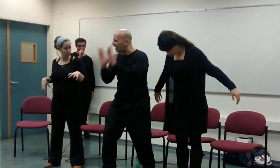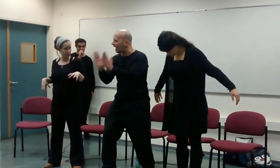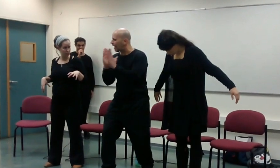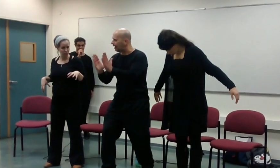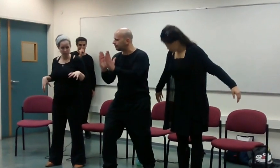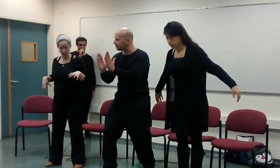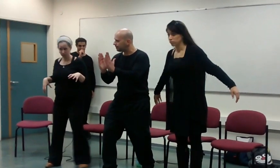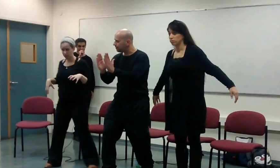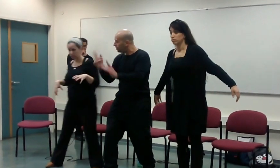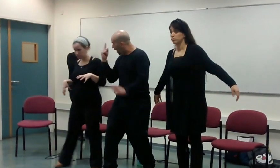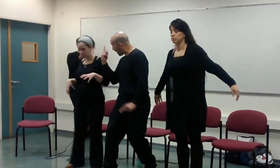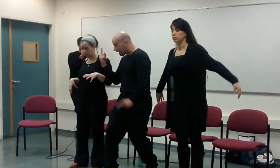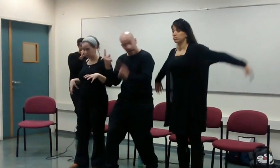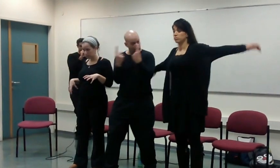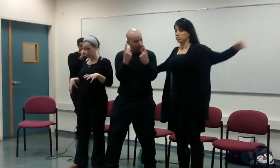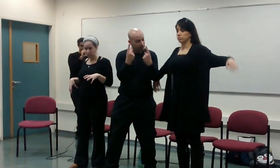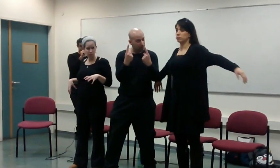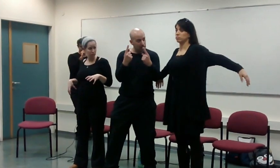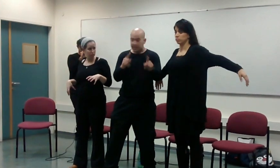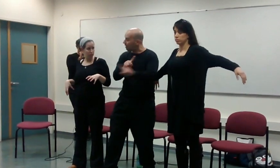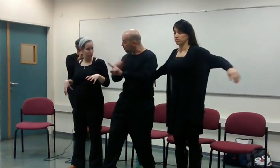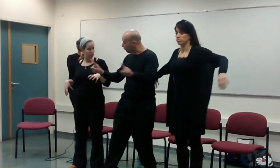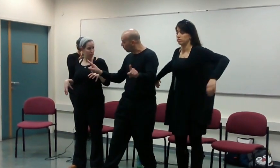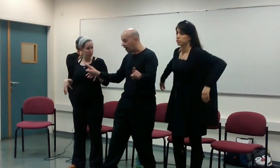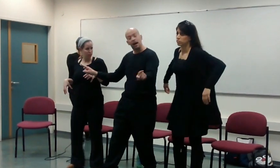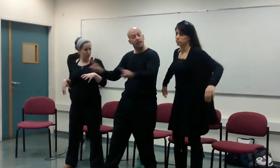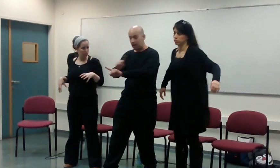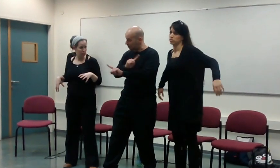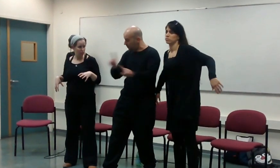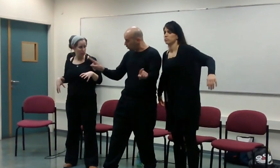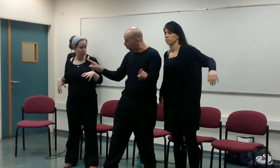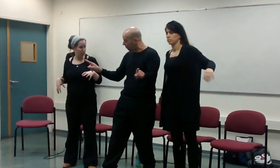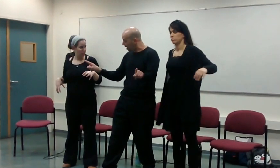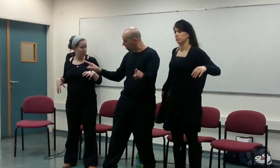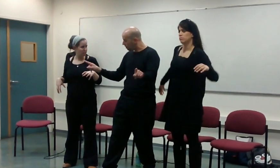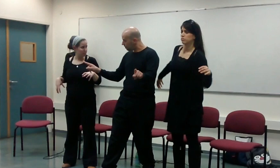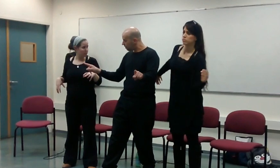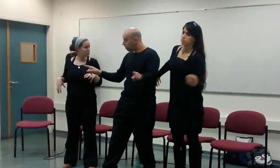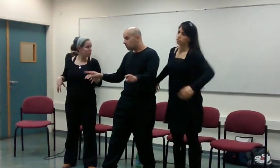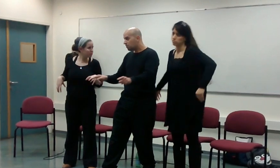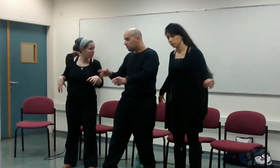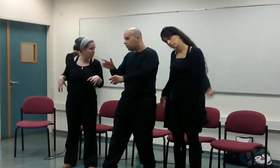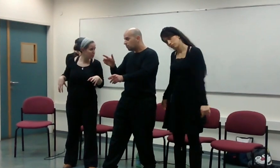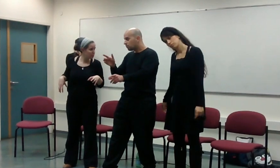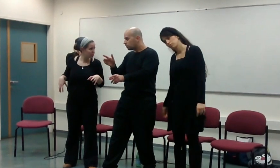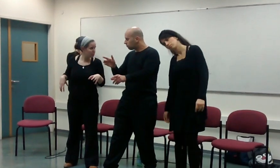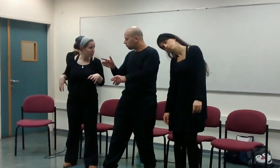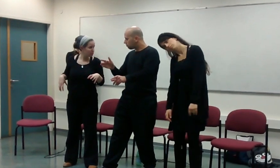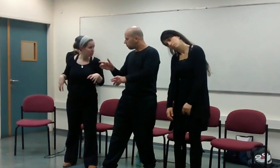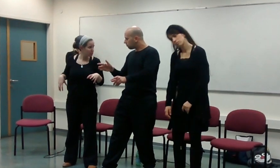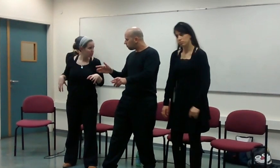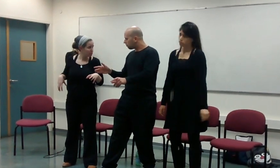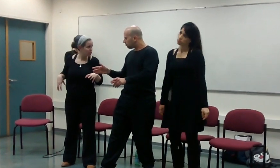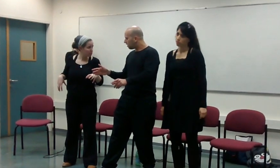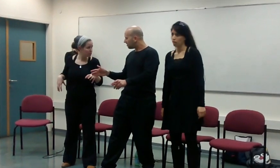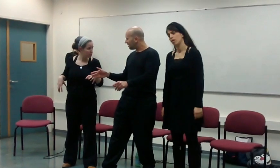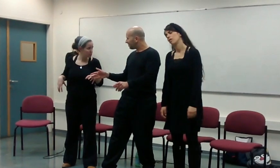נבחר דרך אחת, דרך אחת, גם אם היא טובה, גם אם היא לא טובה. ואם היא מפחידה?